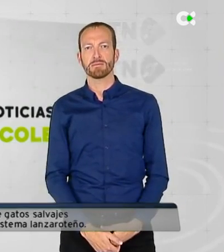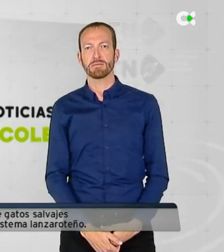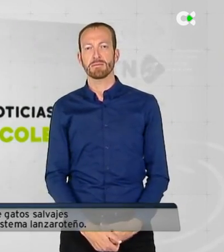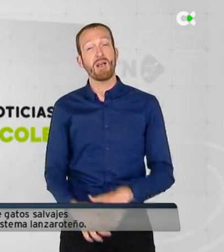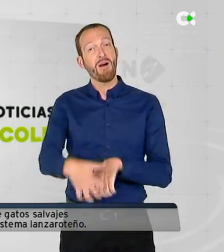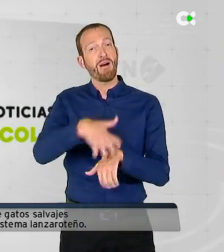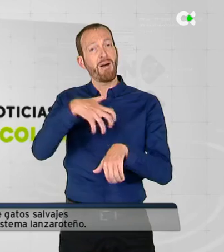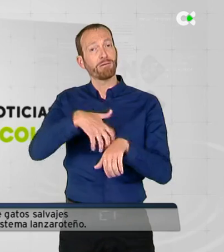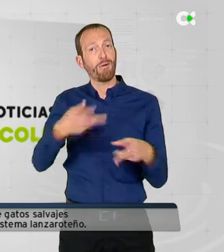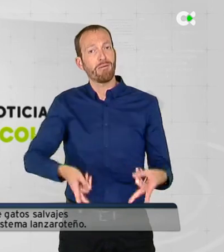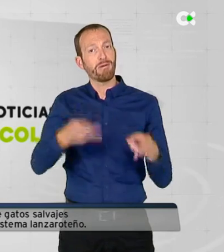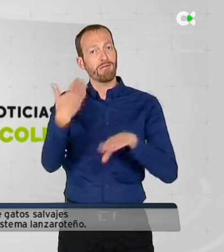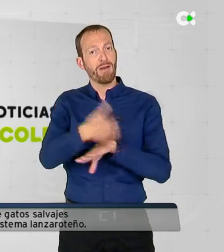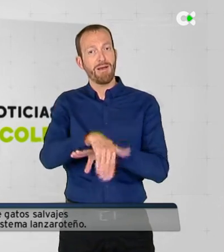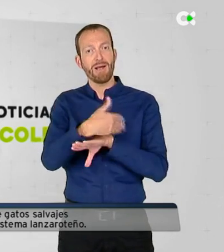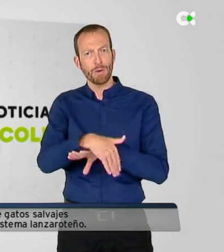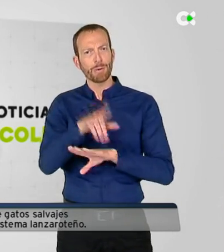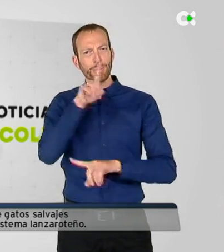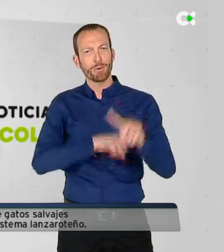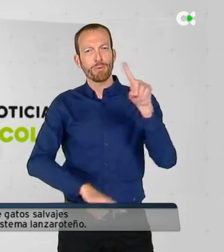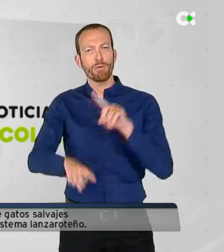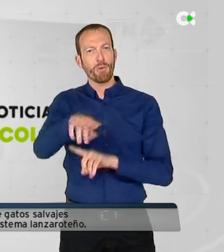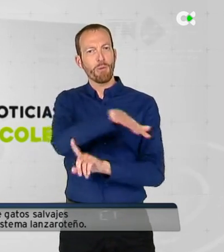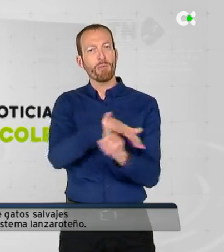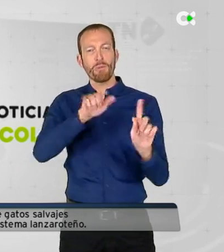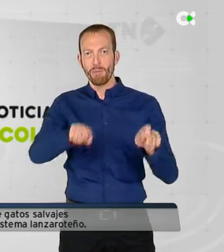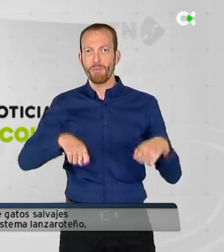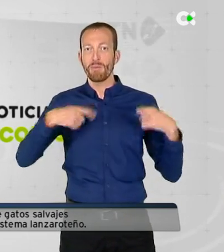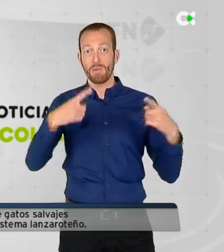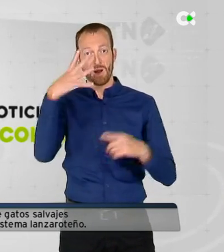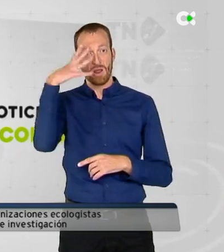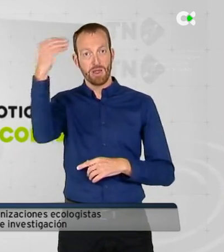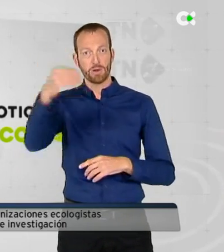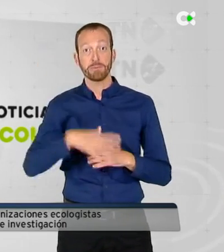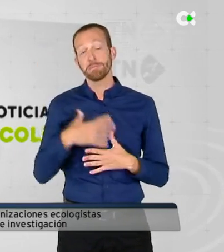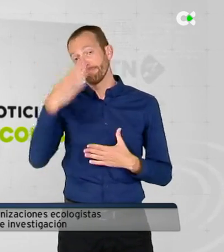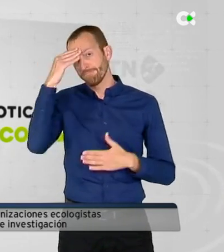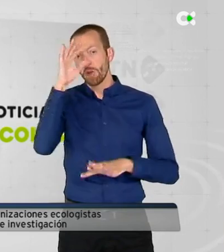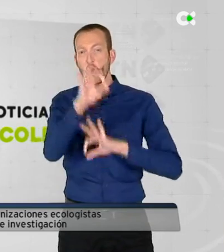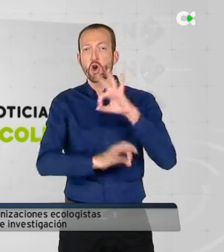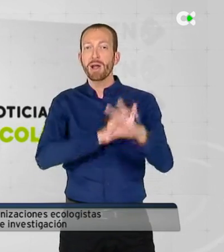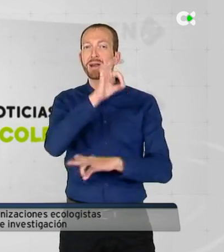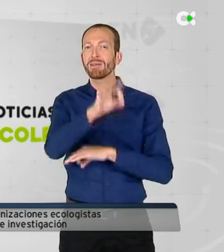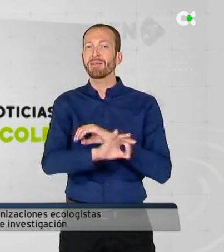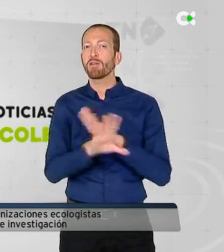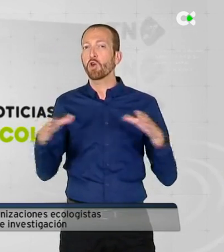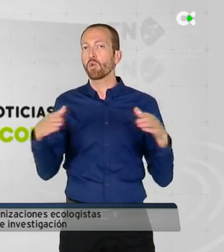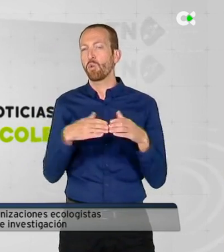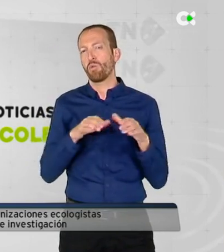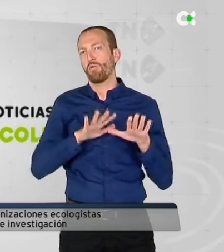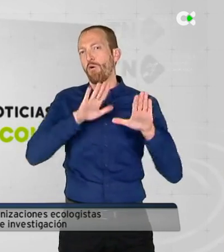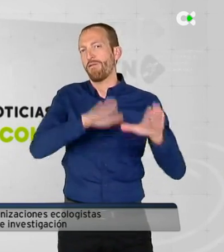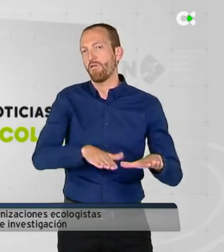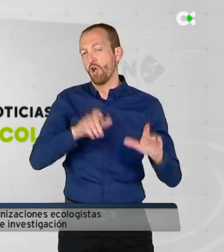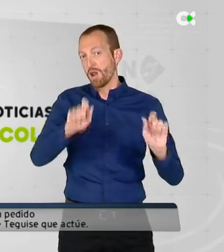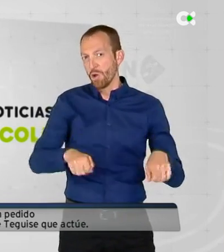Las colonias de gatos salvajes amenazan al ecosistema lanzaroteño, así lo creen ocho organizaciones ecologistas y